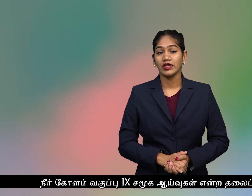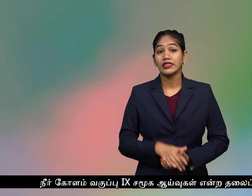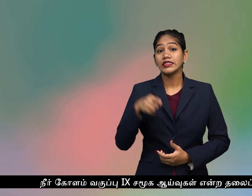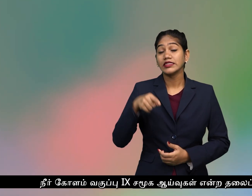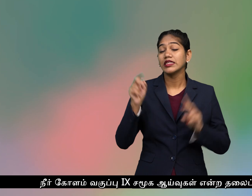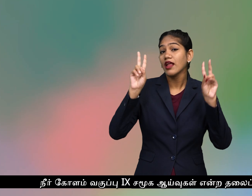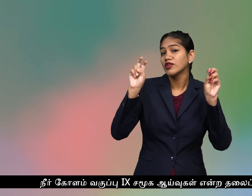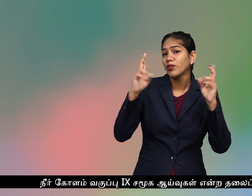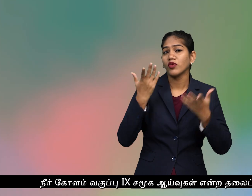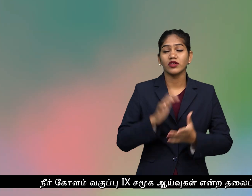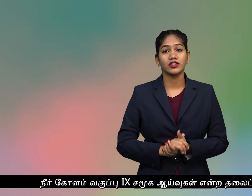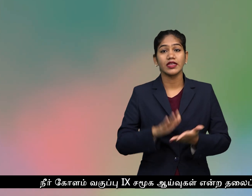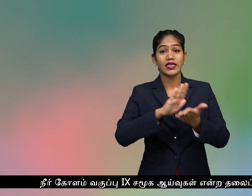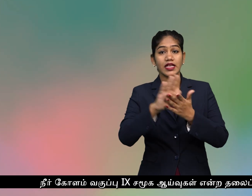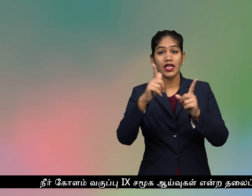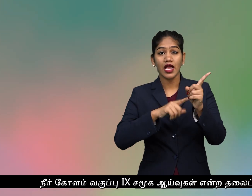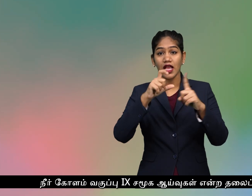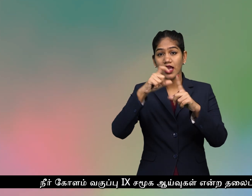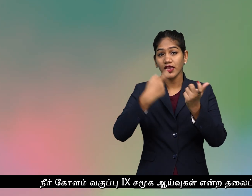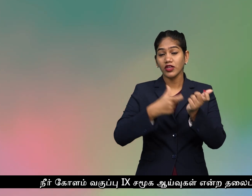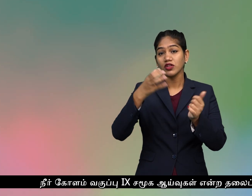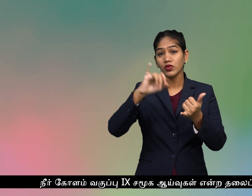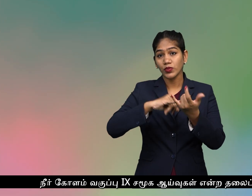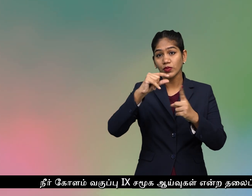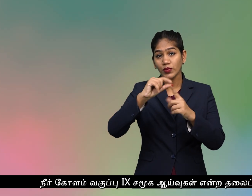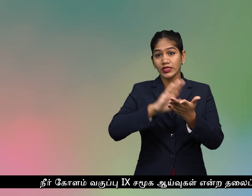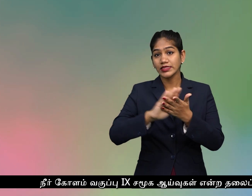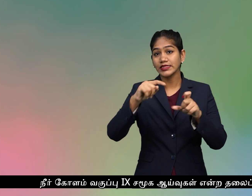நீர்க்கோளம் 9ஆம் வகுப்பு சமூக அறிவியல் என்ற தலைப்பிலிருந்து.